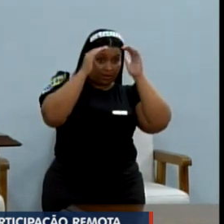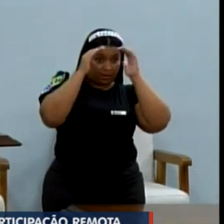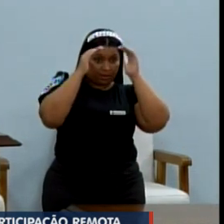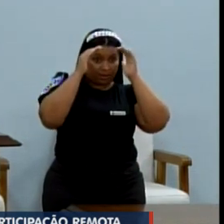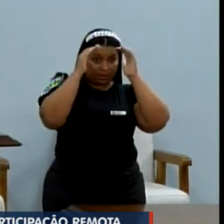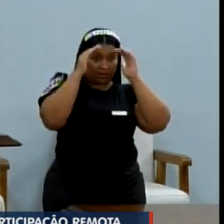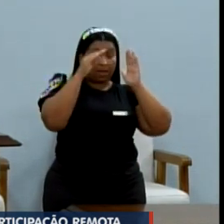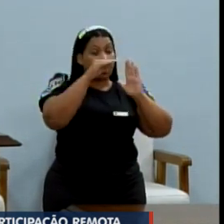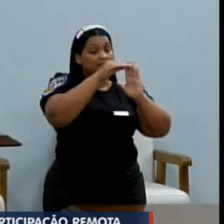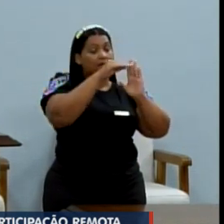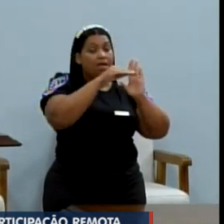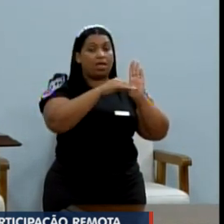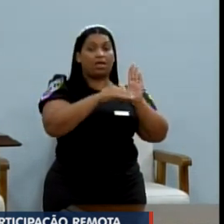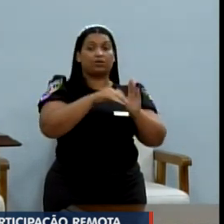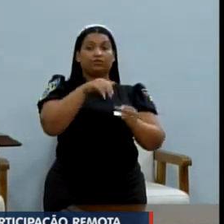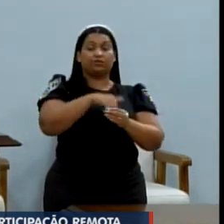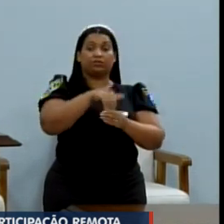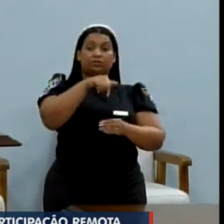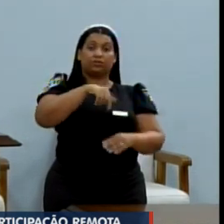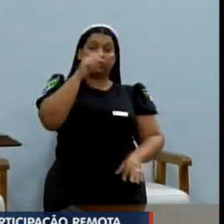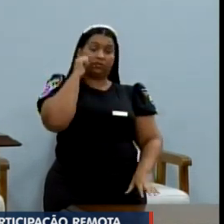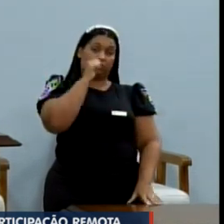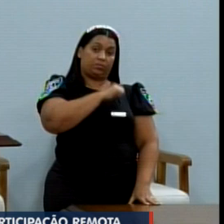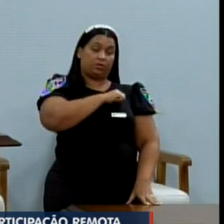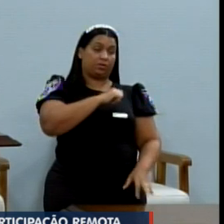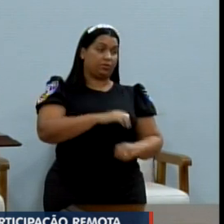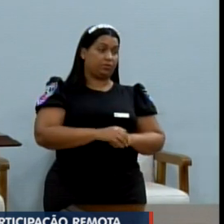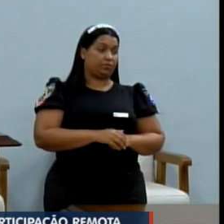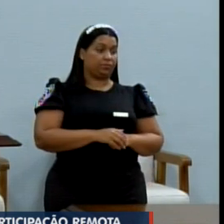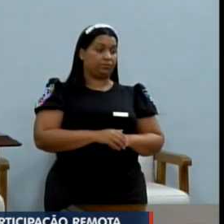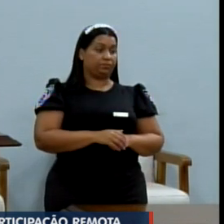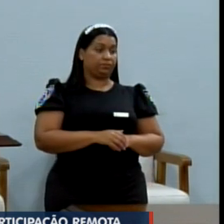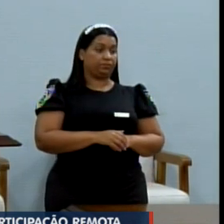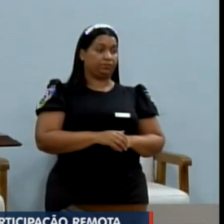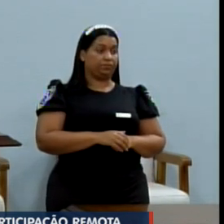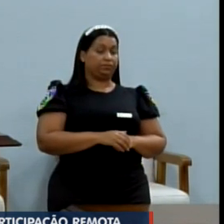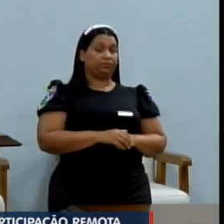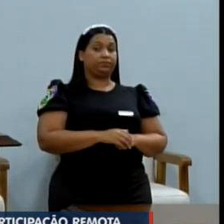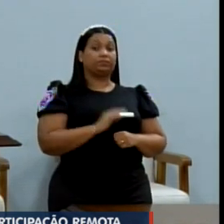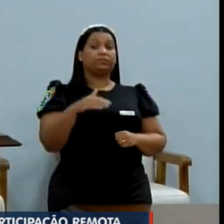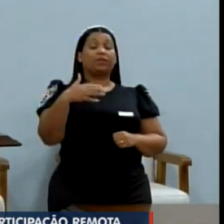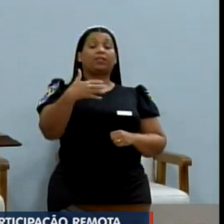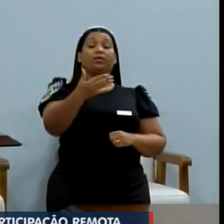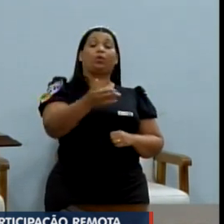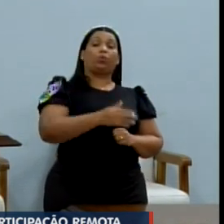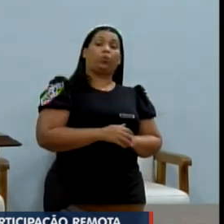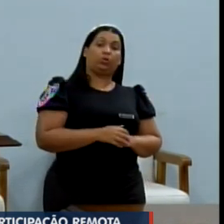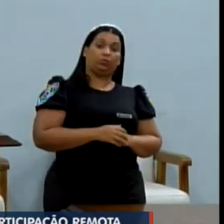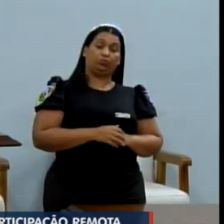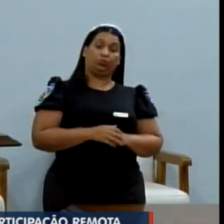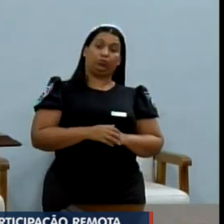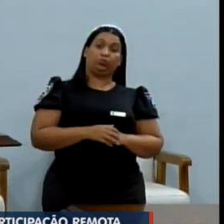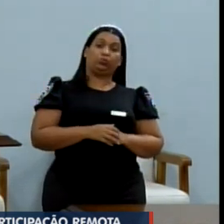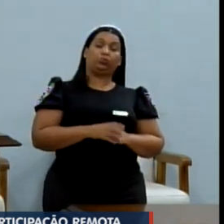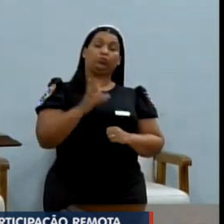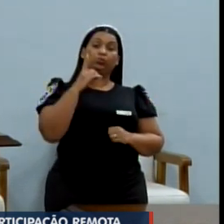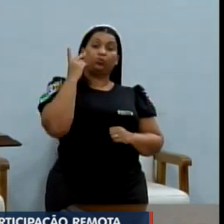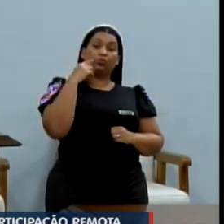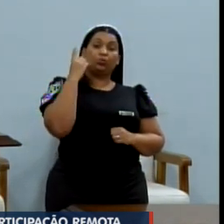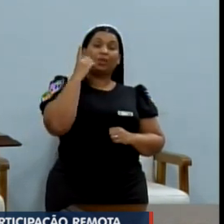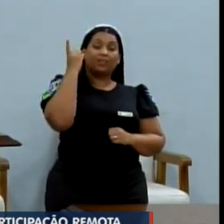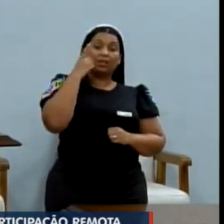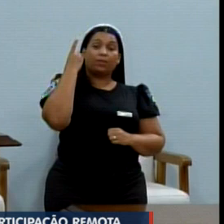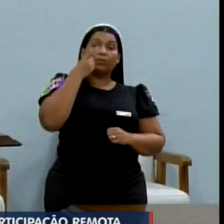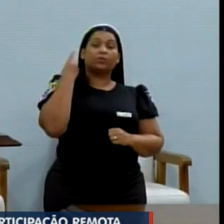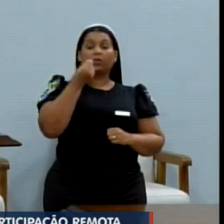as regras eleitorais desse município até quando o deputado Tamar Borges vai se